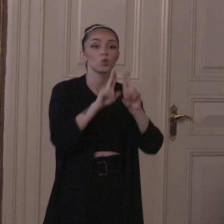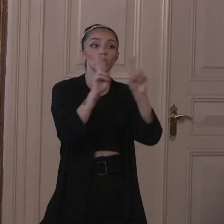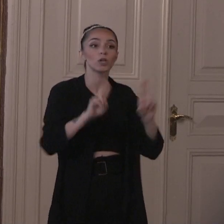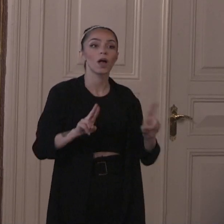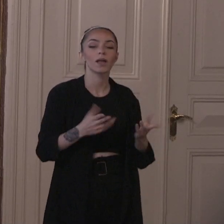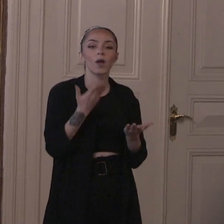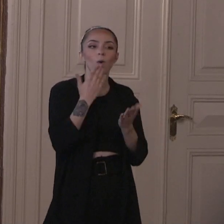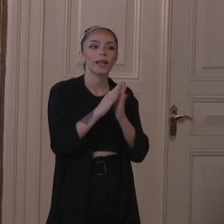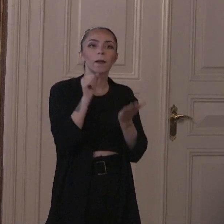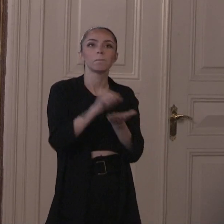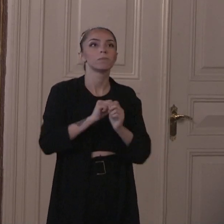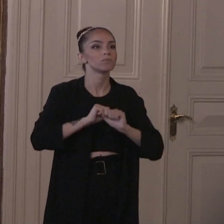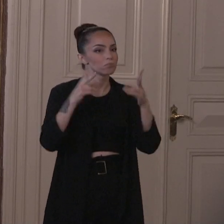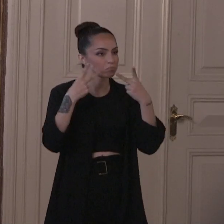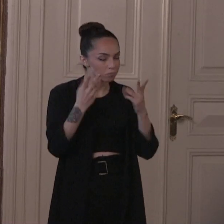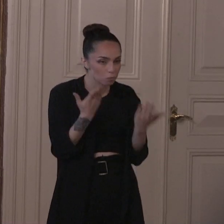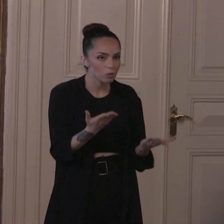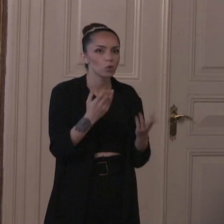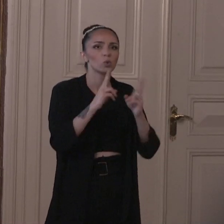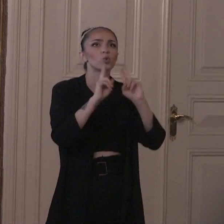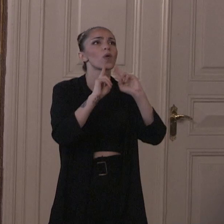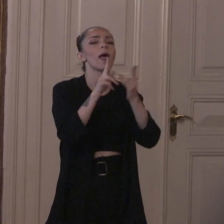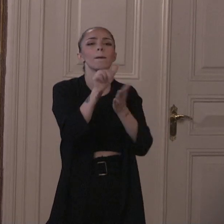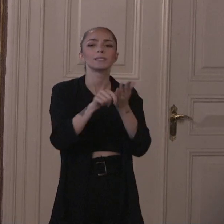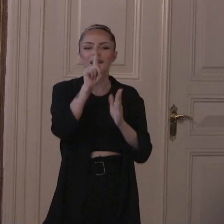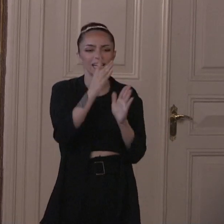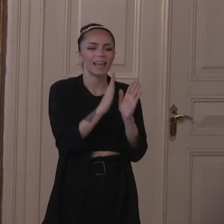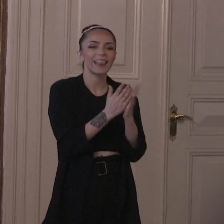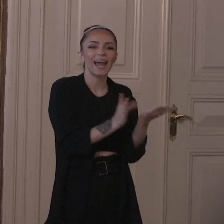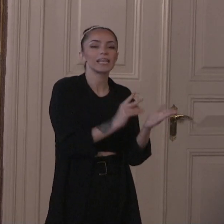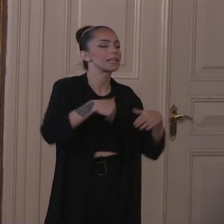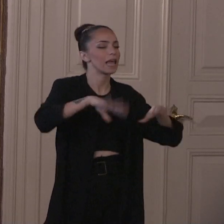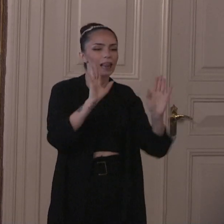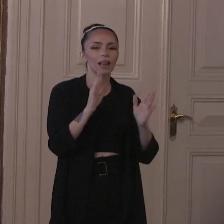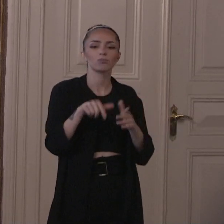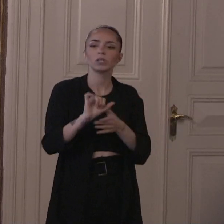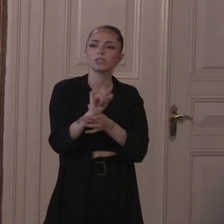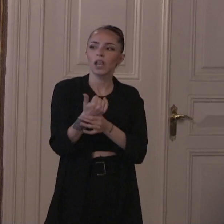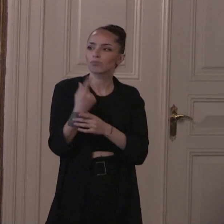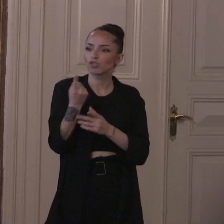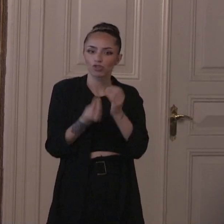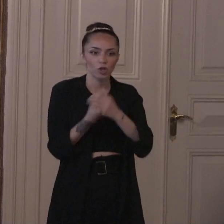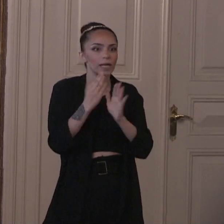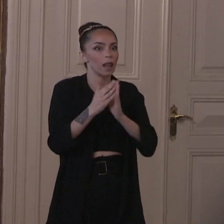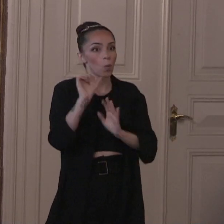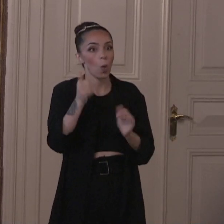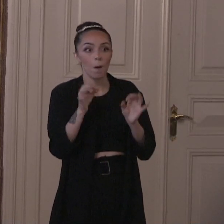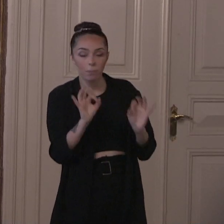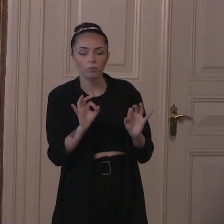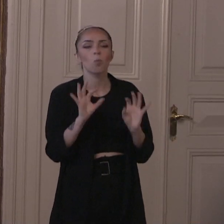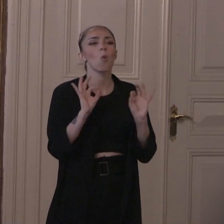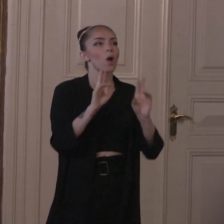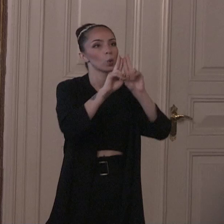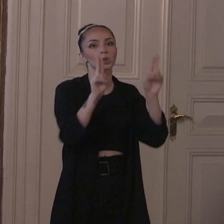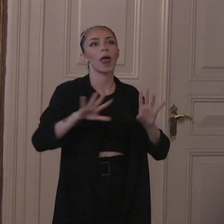yayınevidir. Uluslararası indeksler tarafından yayınlanan yayınevidir. Sadece dergileri değil, burada yayınlanan eserler de uluslararası indeksler tarafından yayınlanmaktadır.